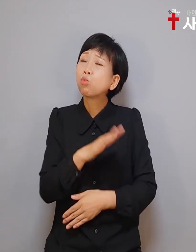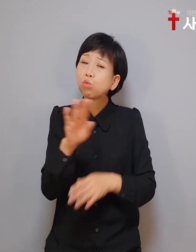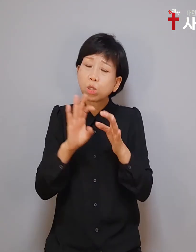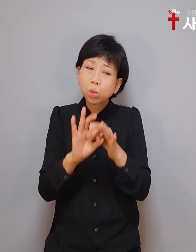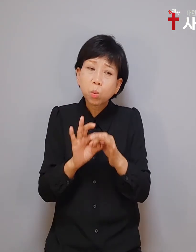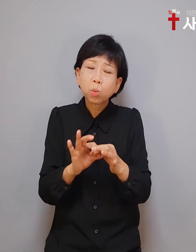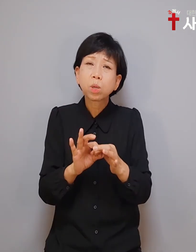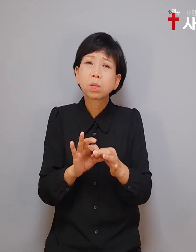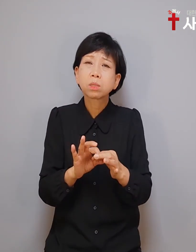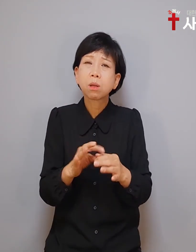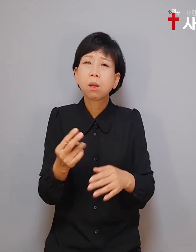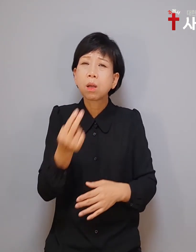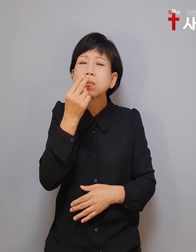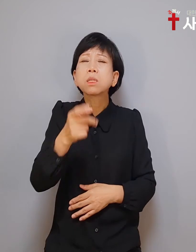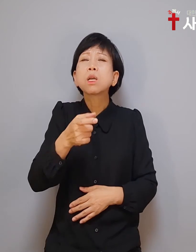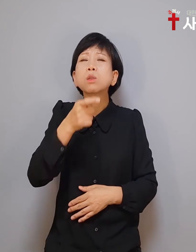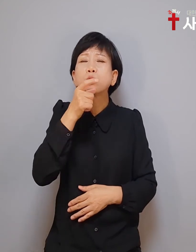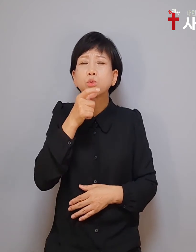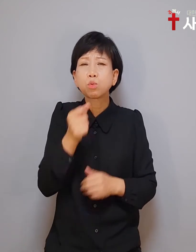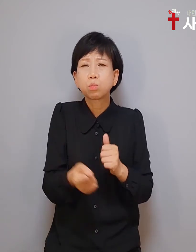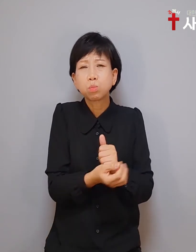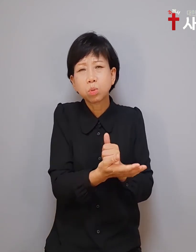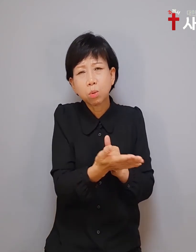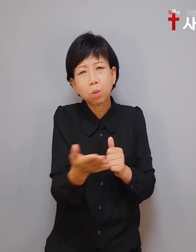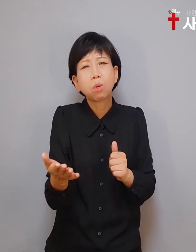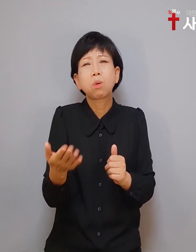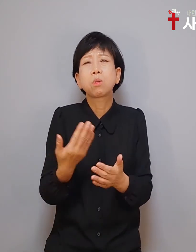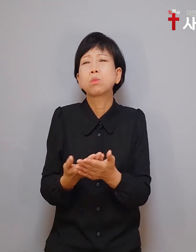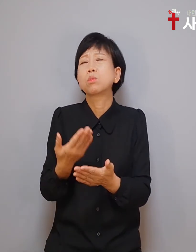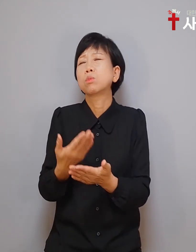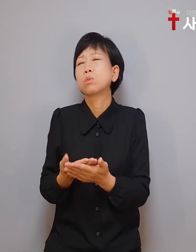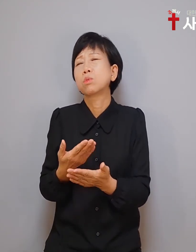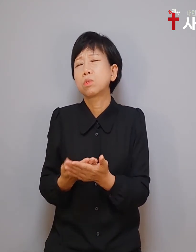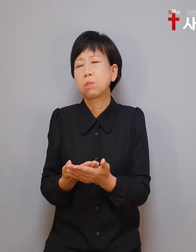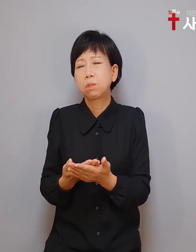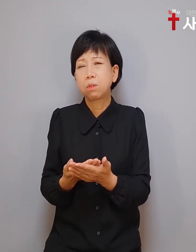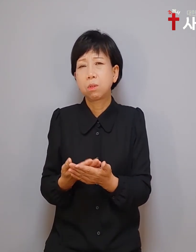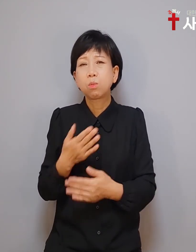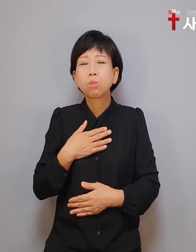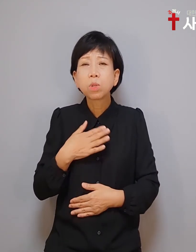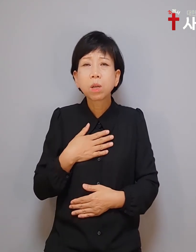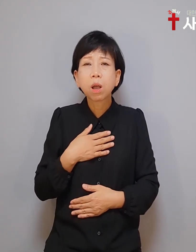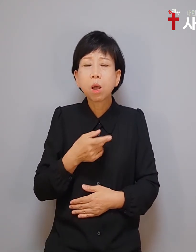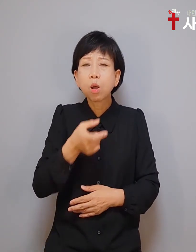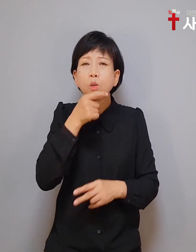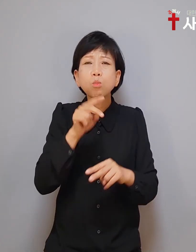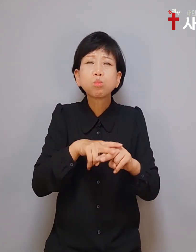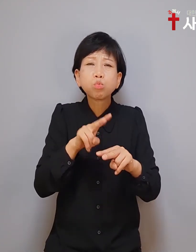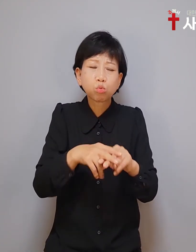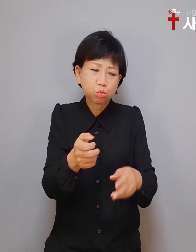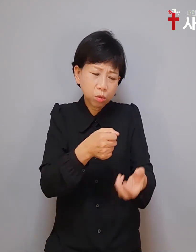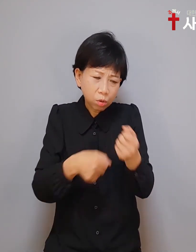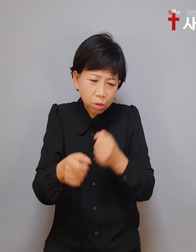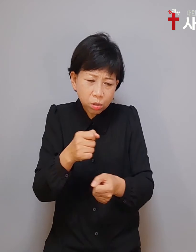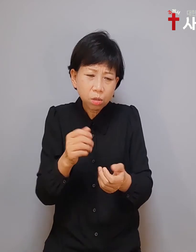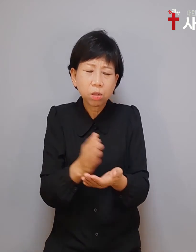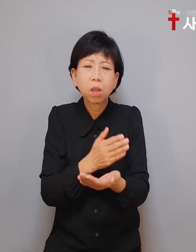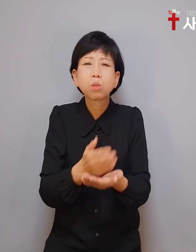하여 주시옵소서. 우리가 은혜 받아야 돼요. 우리가 우물물을 길어 올려서요 그분들과 같이 나눠 먹어야